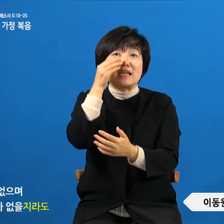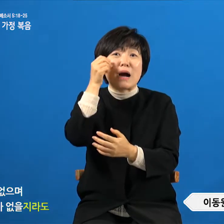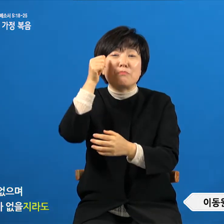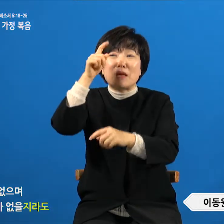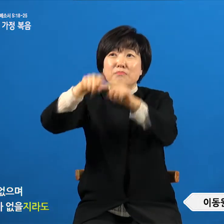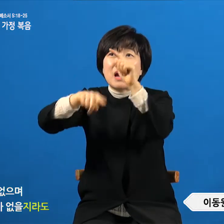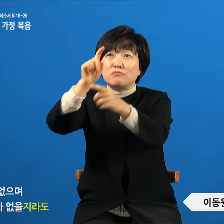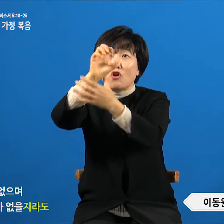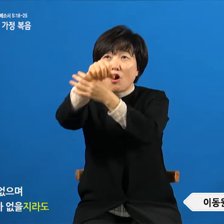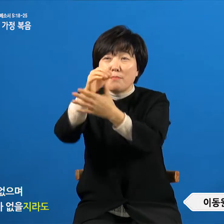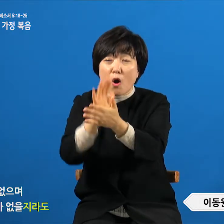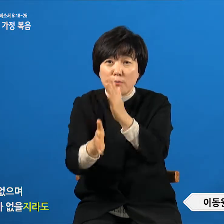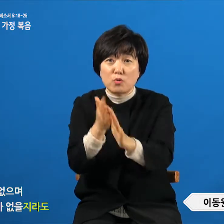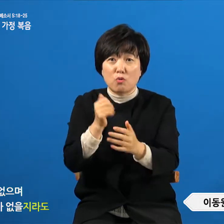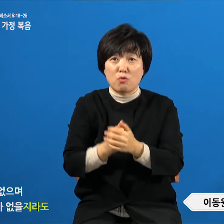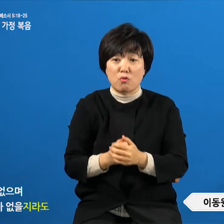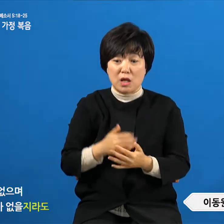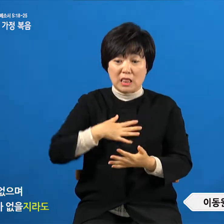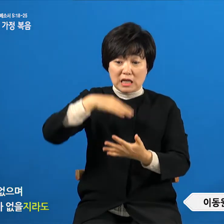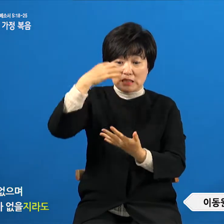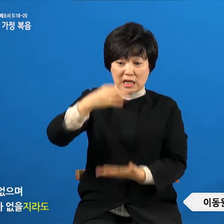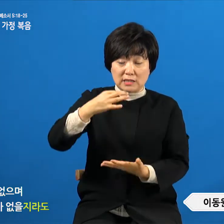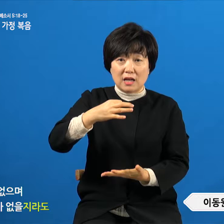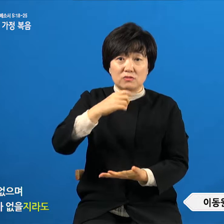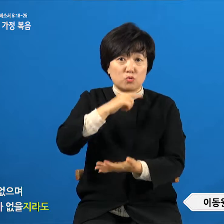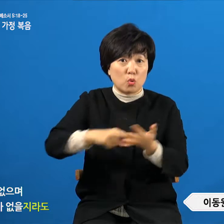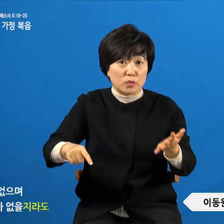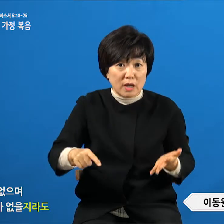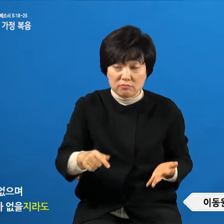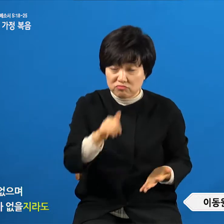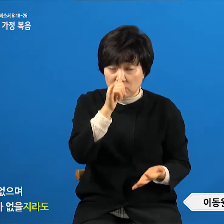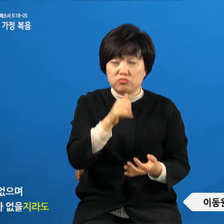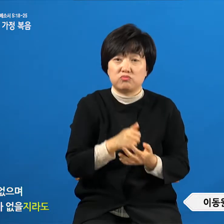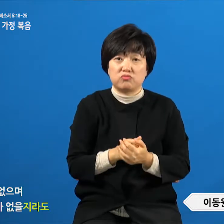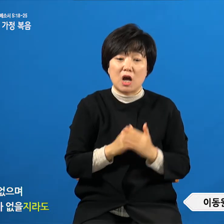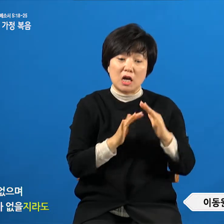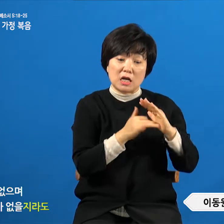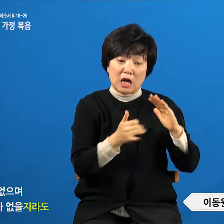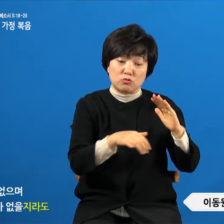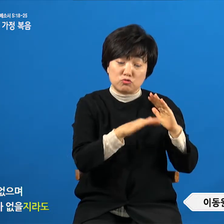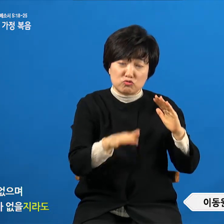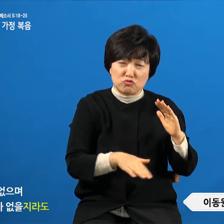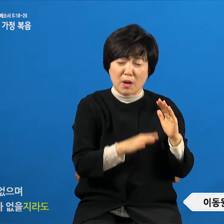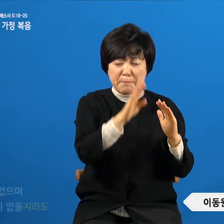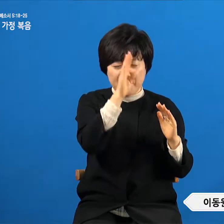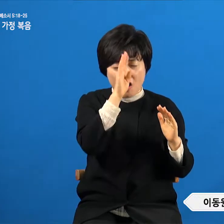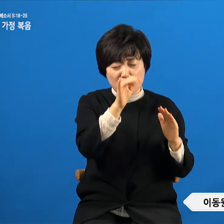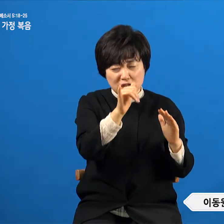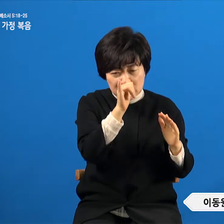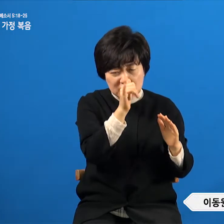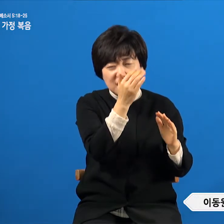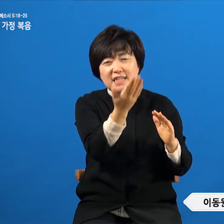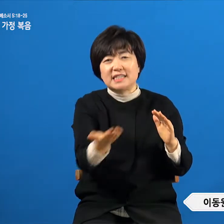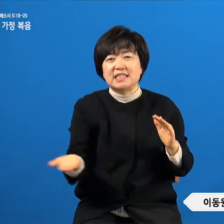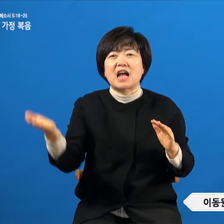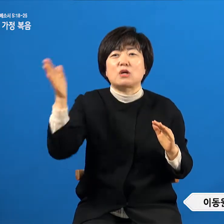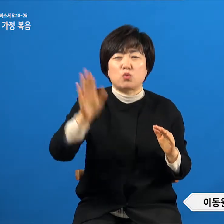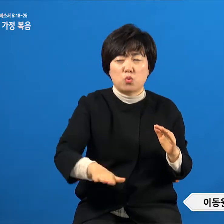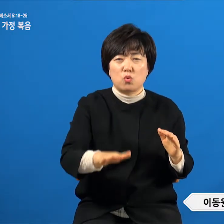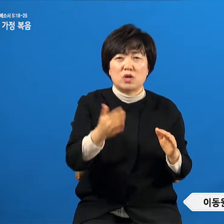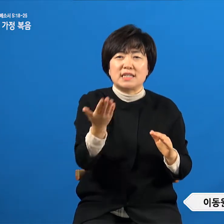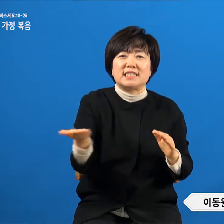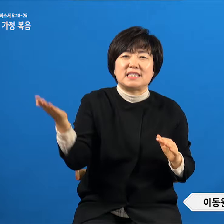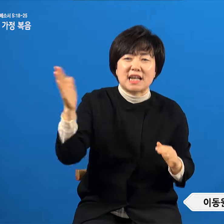우리 집안에 재산이 줄어도, 내가 손해를 보았어도, 아니 우리 가족 식구들 가운데 난치의 질병을